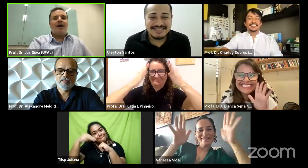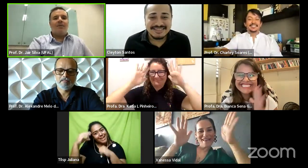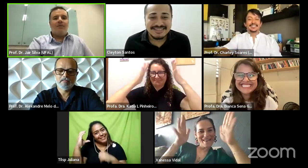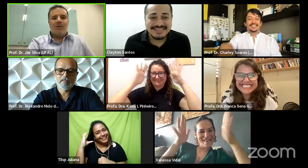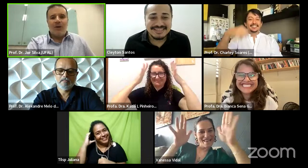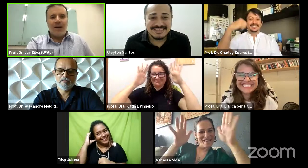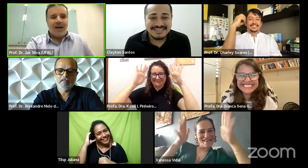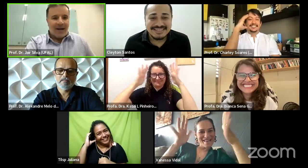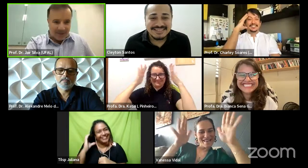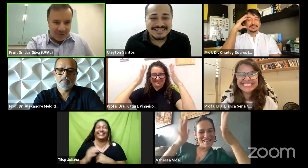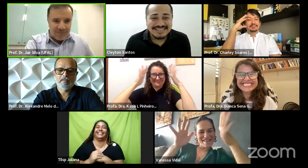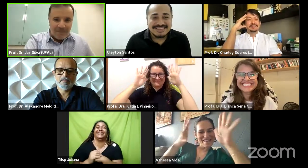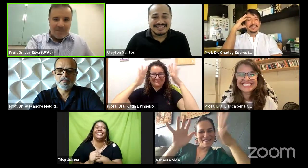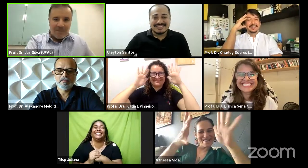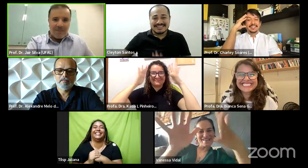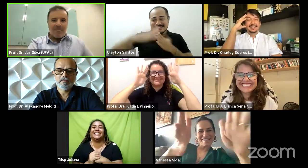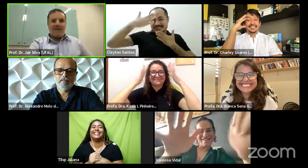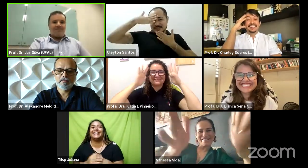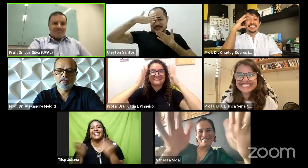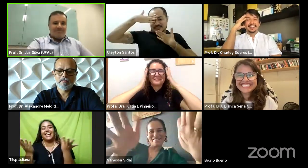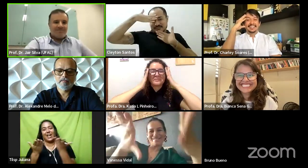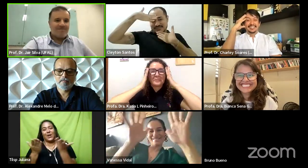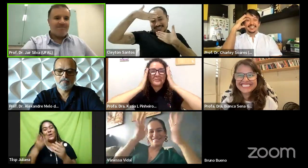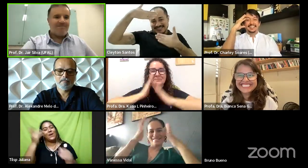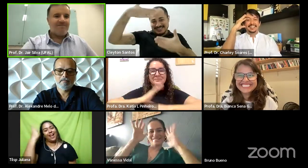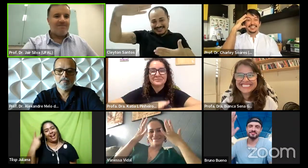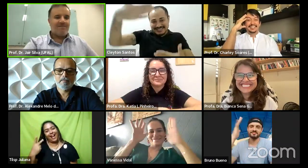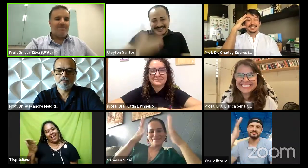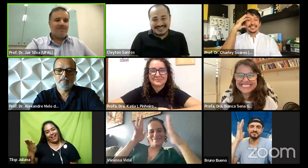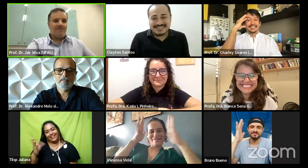para a professora Kátia.